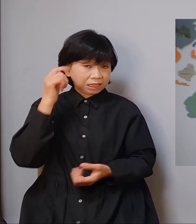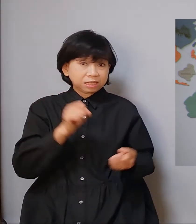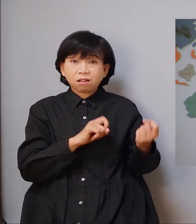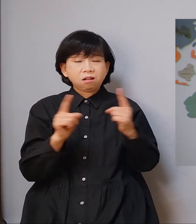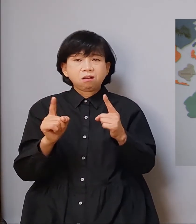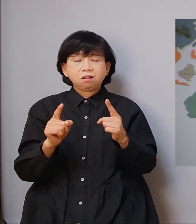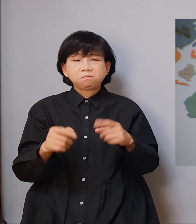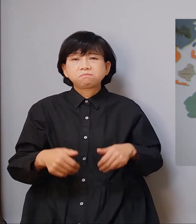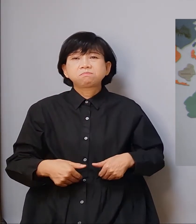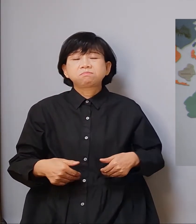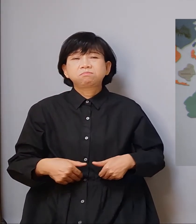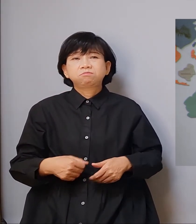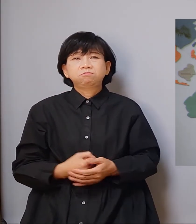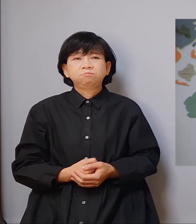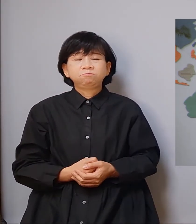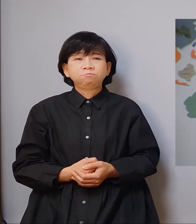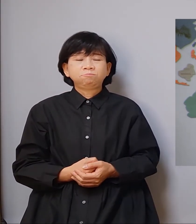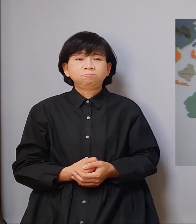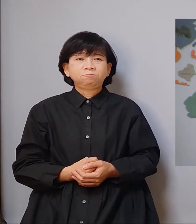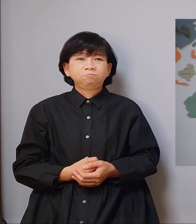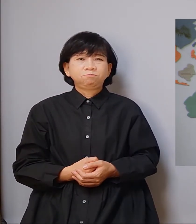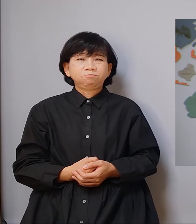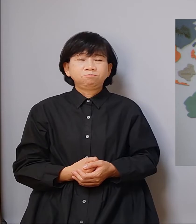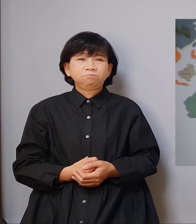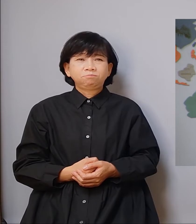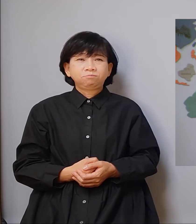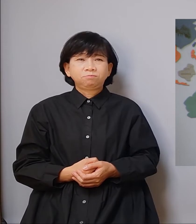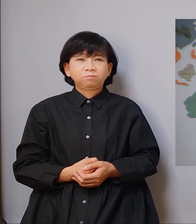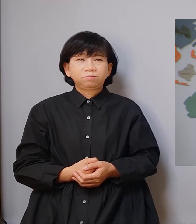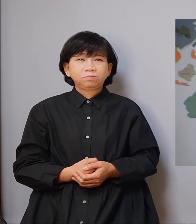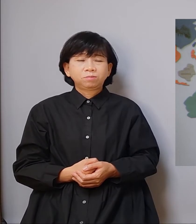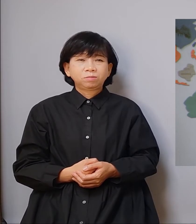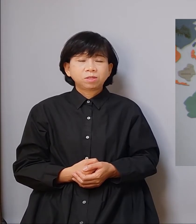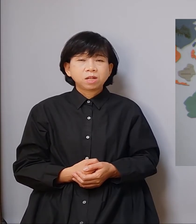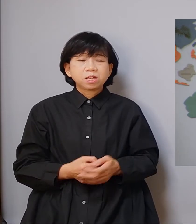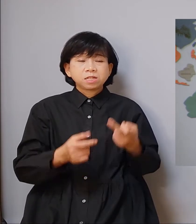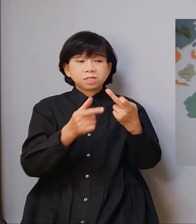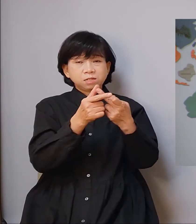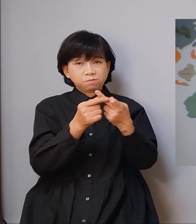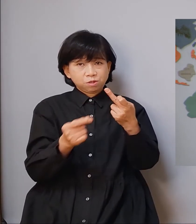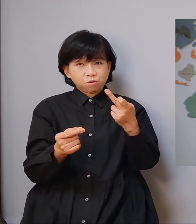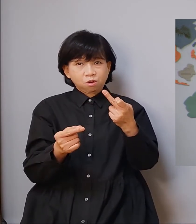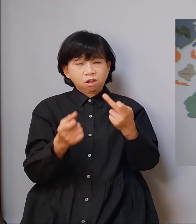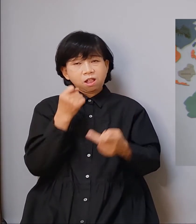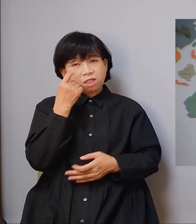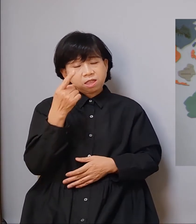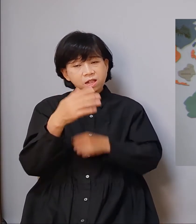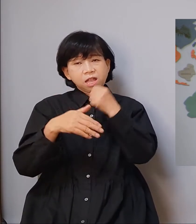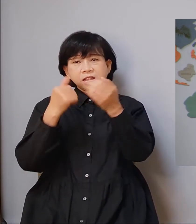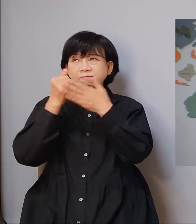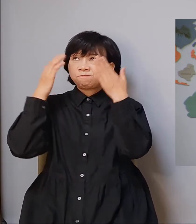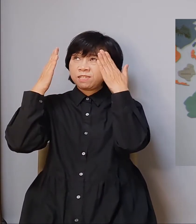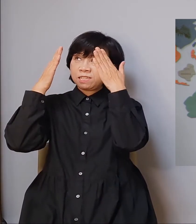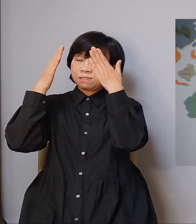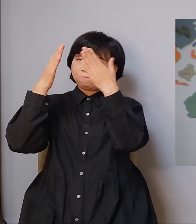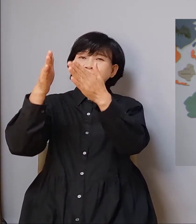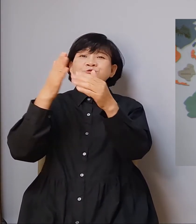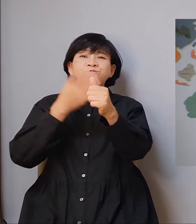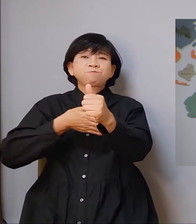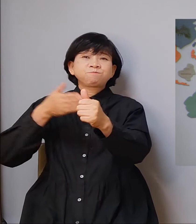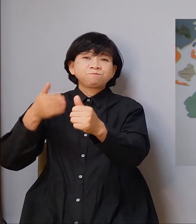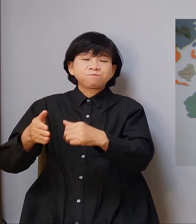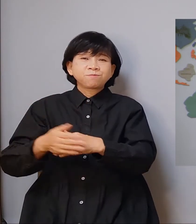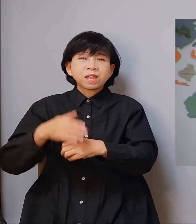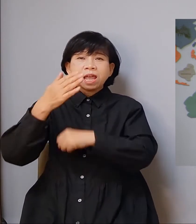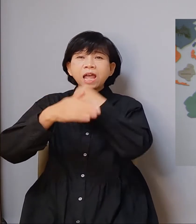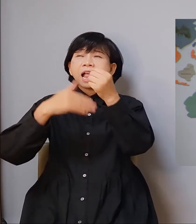우리를 혼란스럽게 만듭니다. 세상에. 여러분 12월 한 달 하나님께 집중하실 수 있기를 바랍니다.